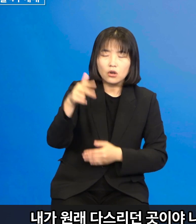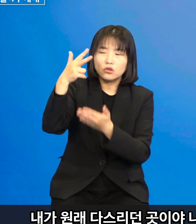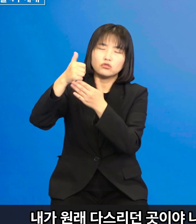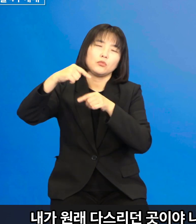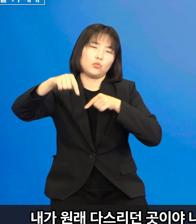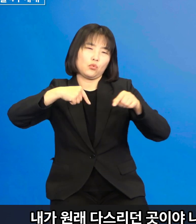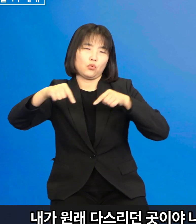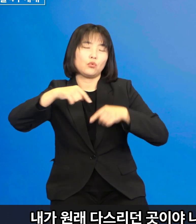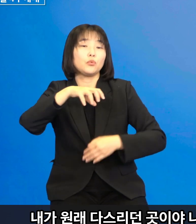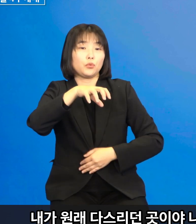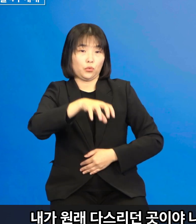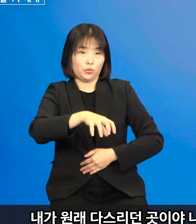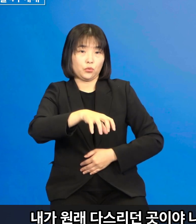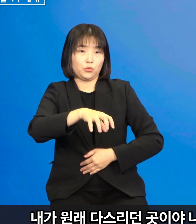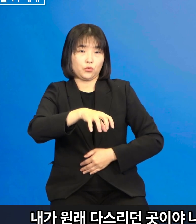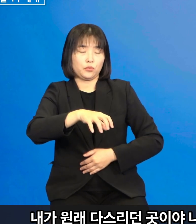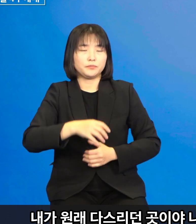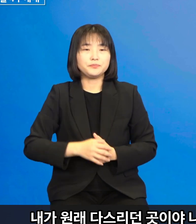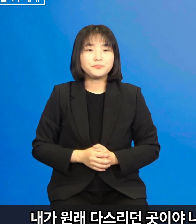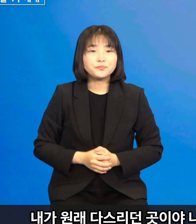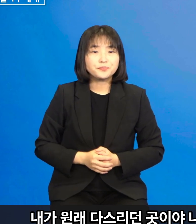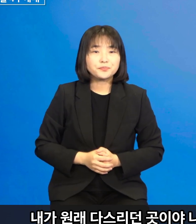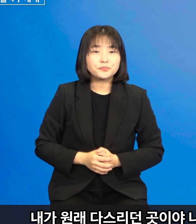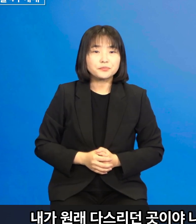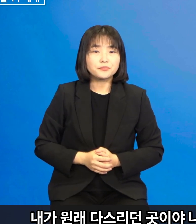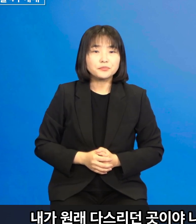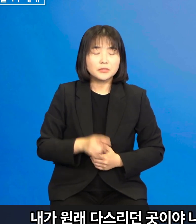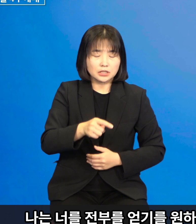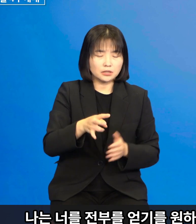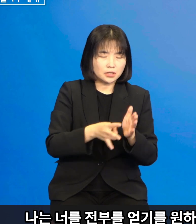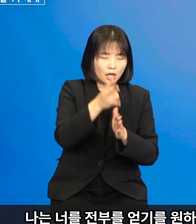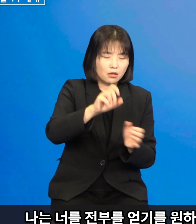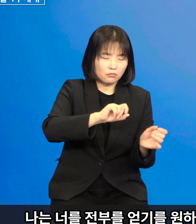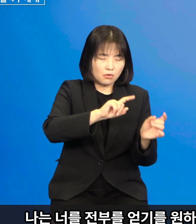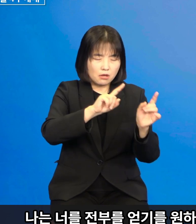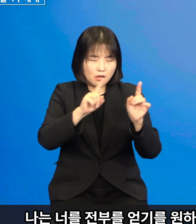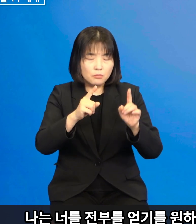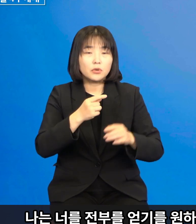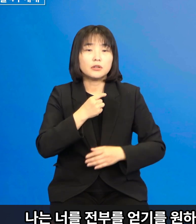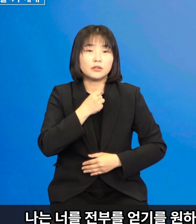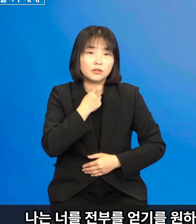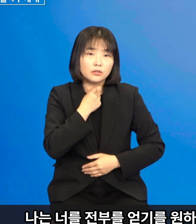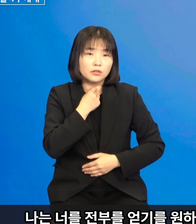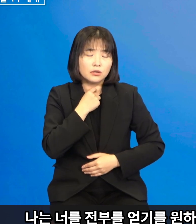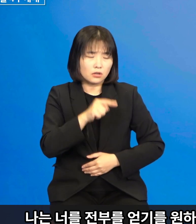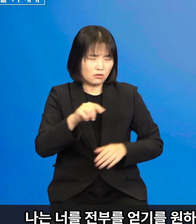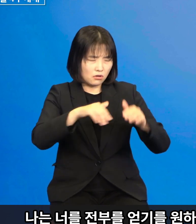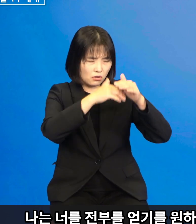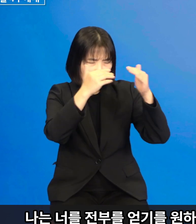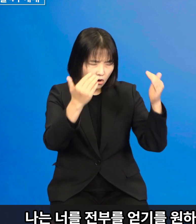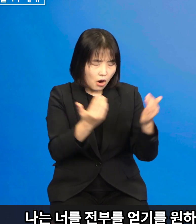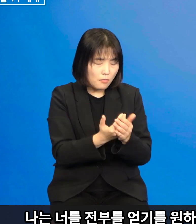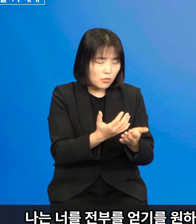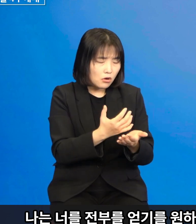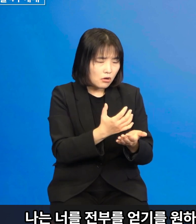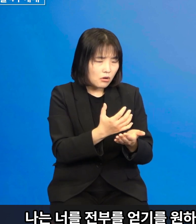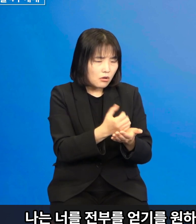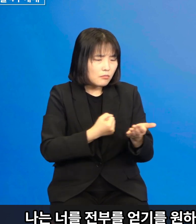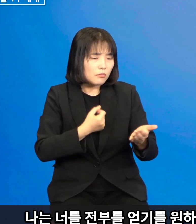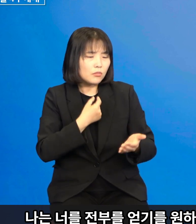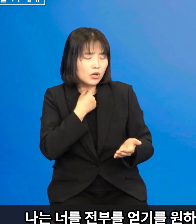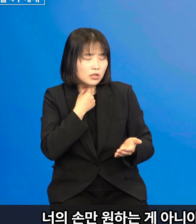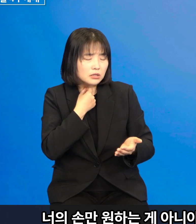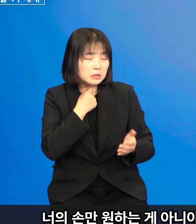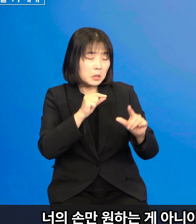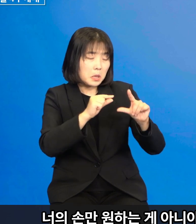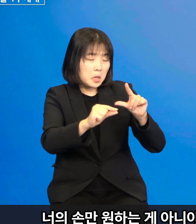내가 원래 다스리던 곳이야. 나는 그 예루살렘을 회복하기를 원한다. 나는 너를 전부를 얻기를 원하지 일부만 얻기를 원하는